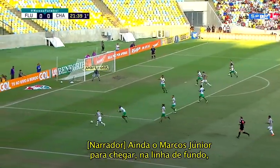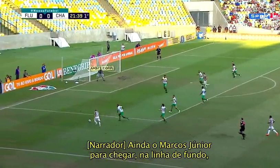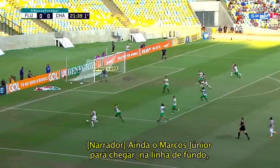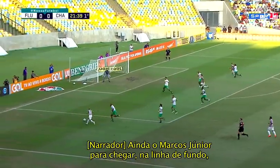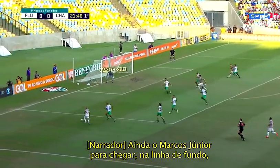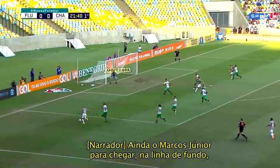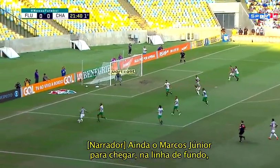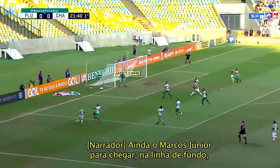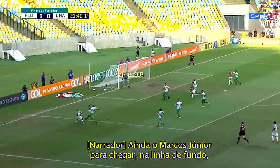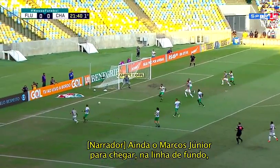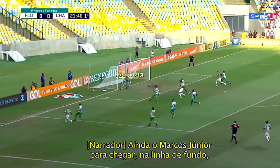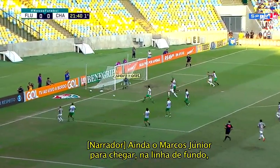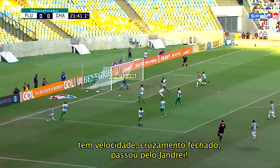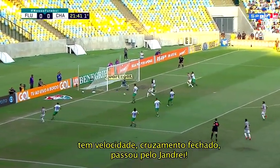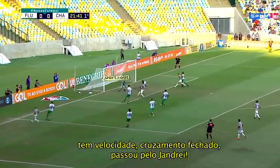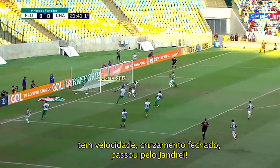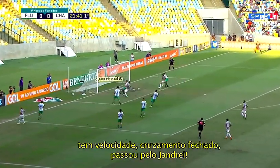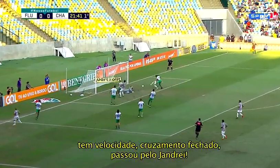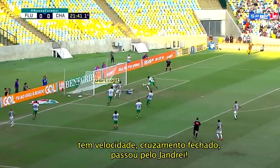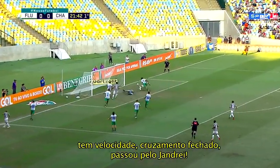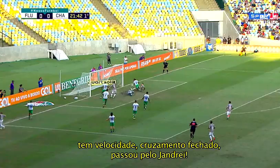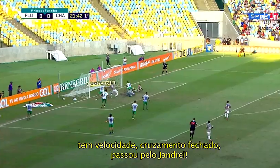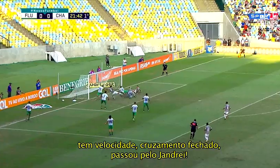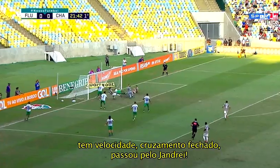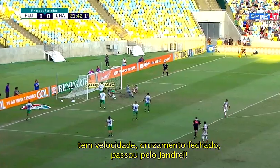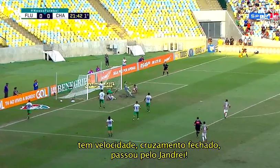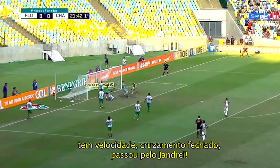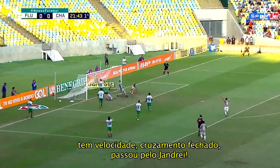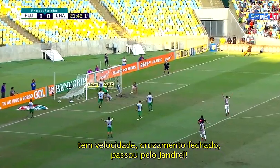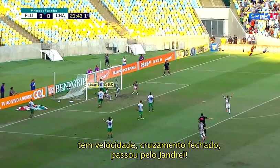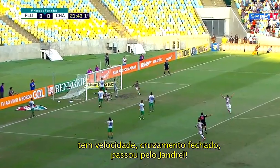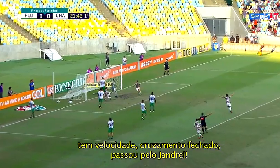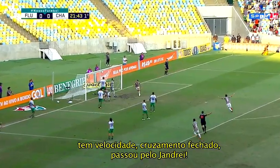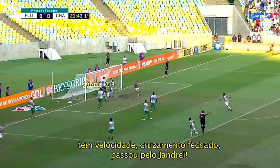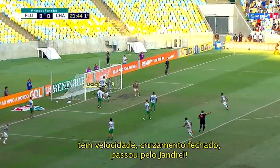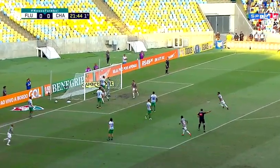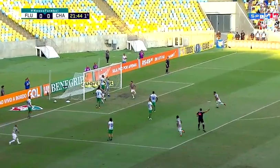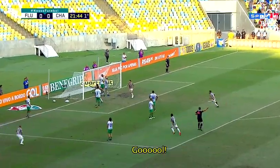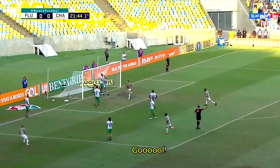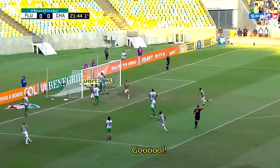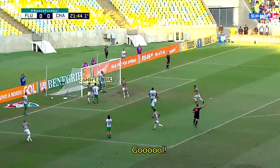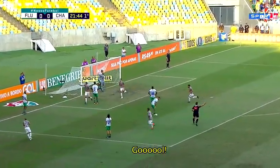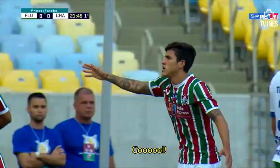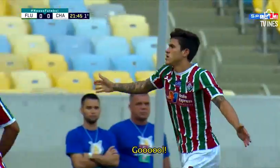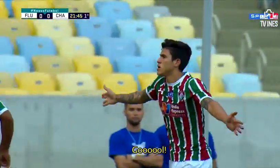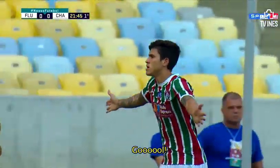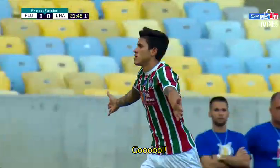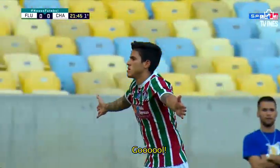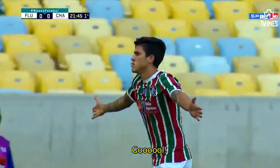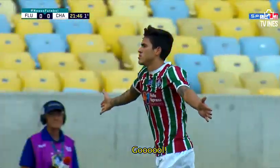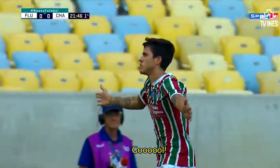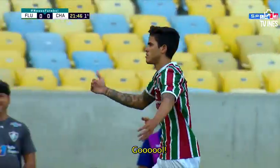Ainda o Marco Júnior, para chegar, na linha de fundo, tem velocidade, cruzamento fechado, passou pelo Jandrei! Gol!